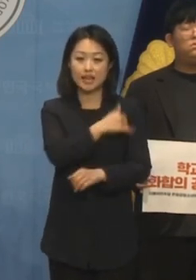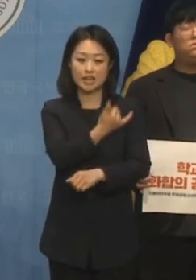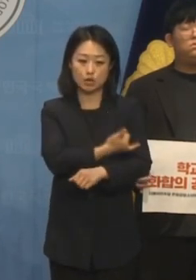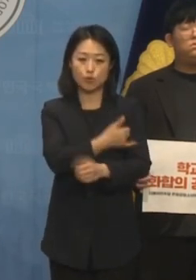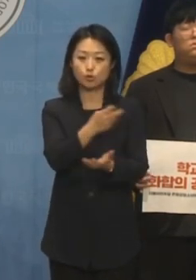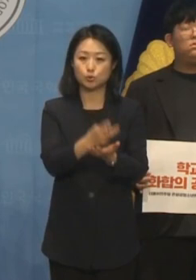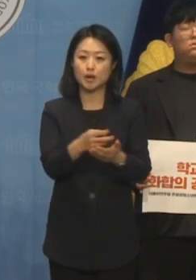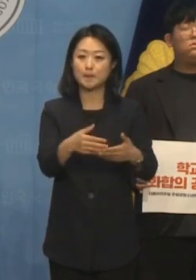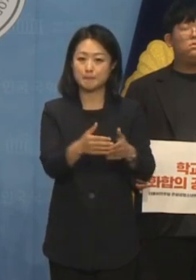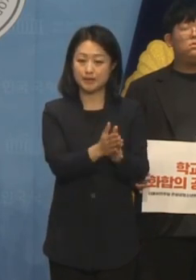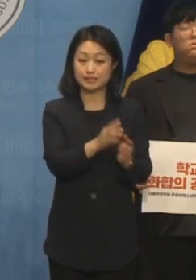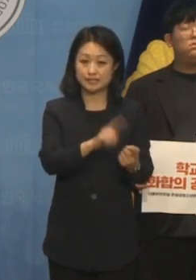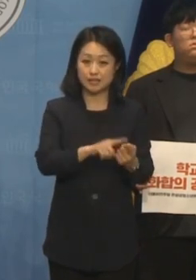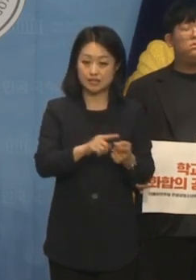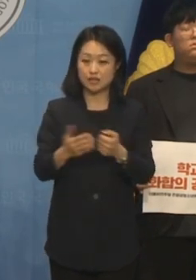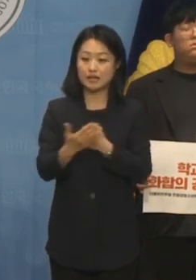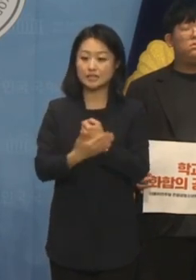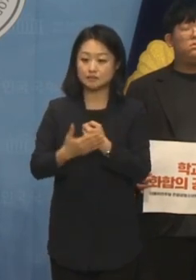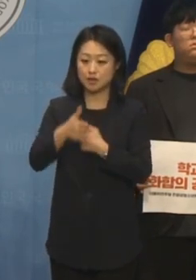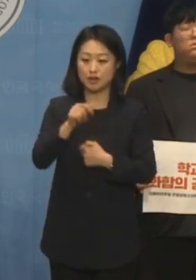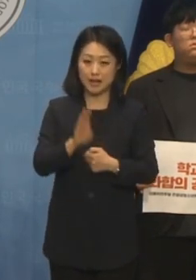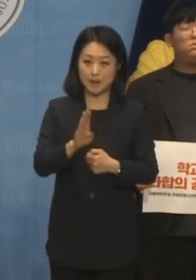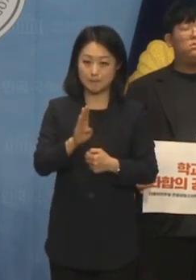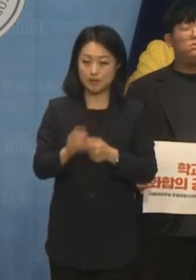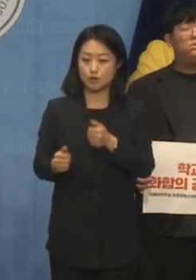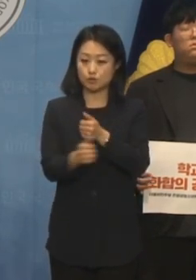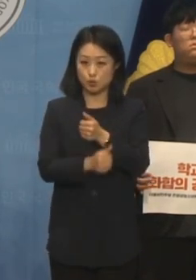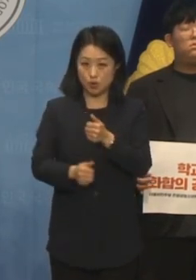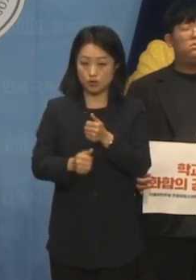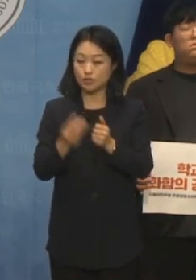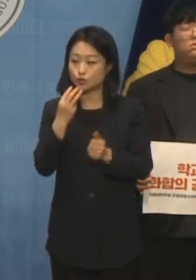대해서 은평갑 청소년위원회 분들과 서울시당